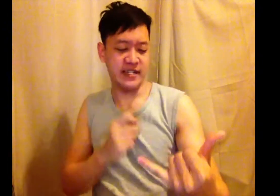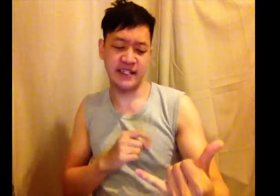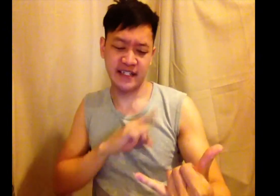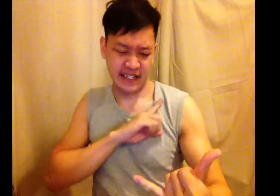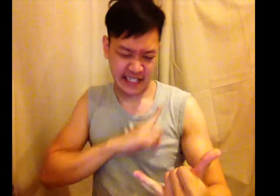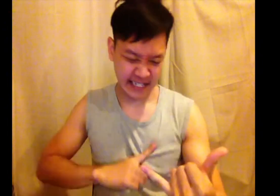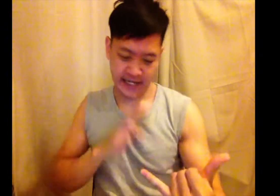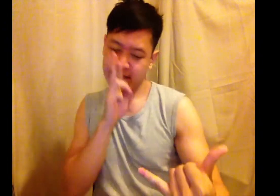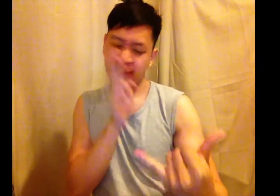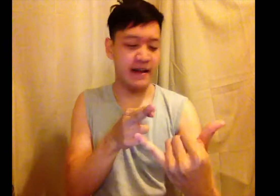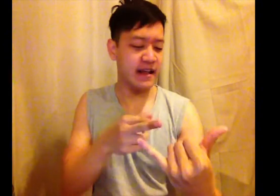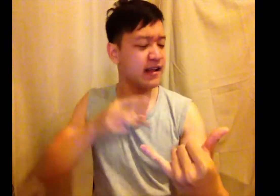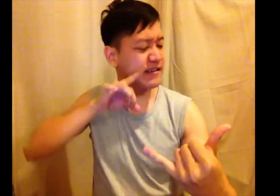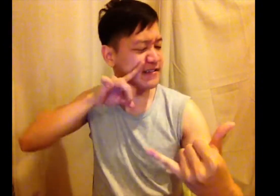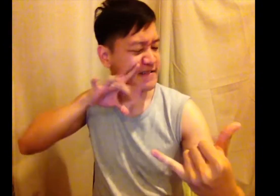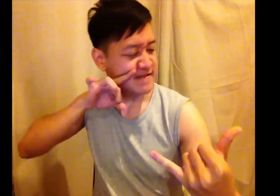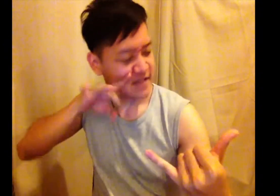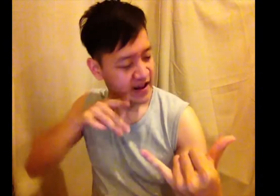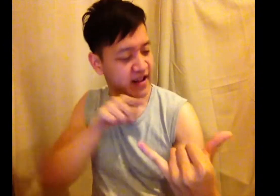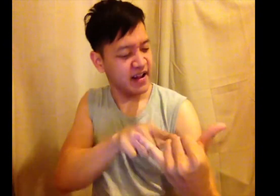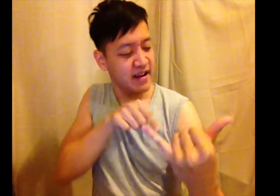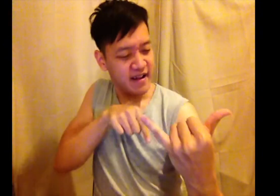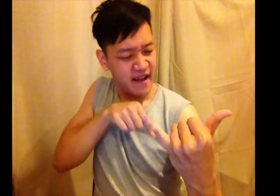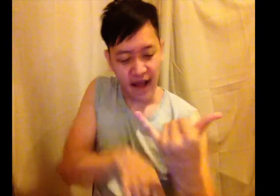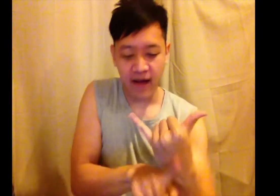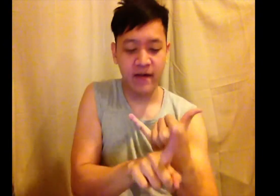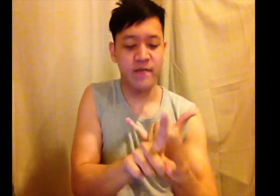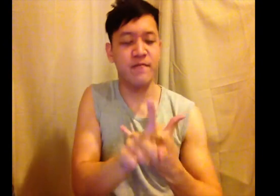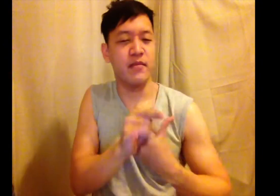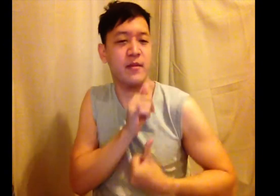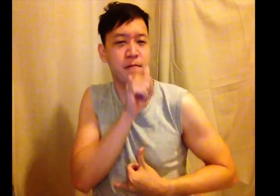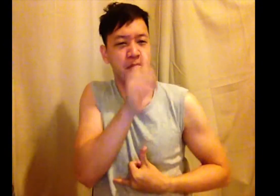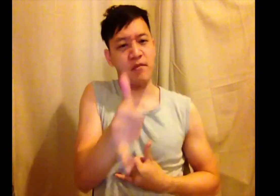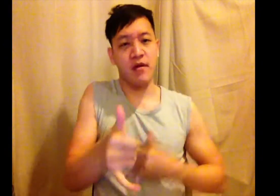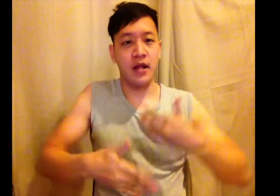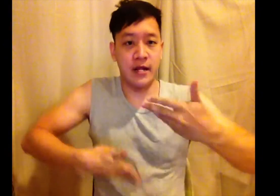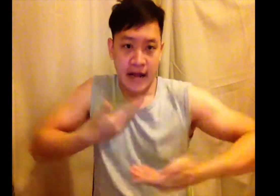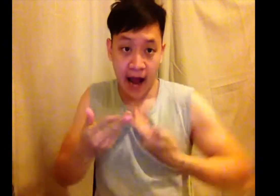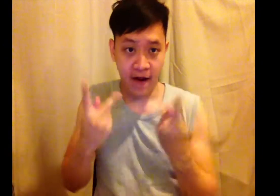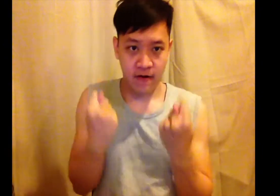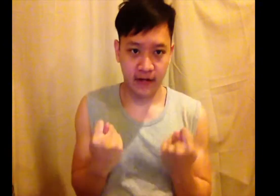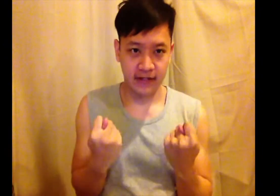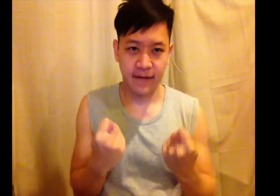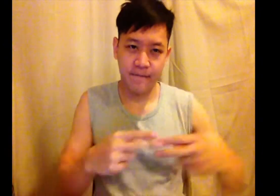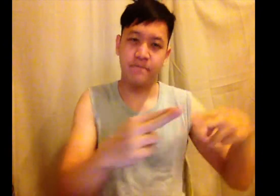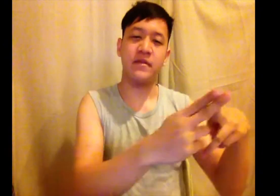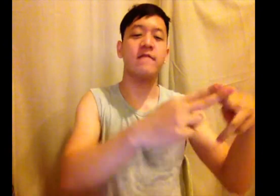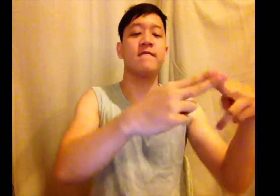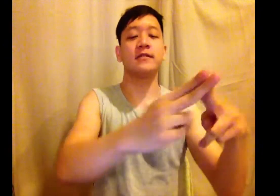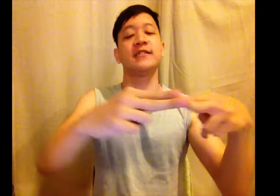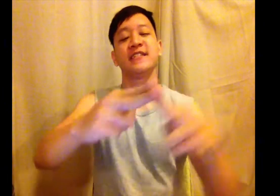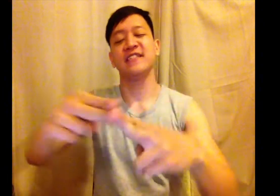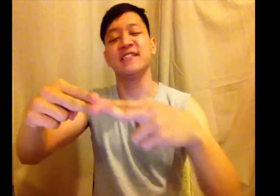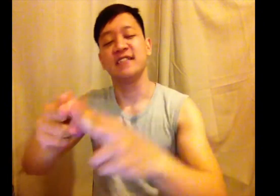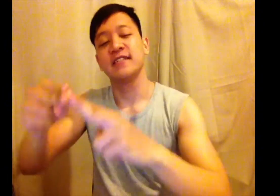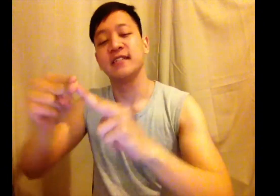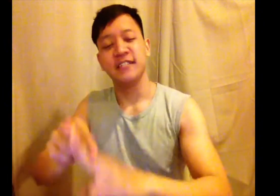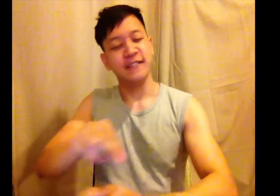นอยู่ในสตูเปิดแอร์พัดลมที่บ้านไม่เคยใช้สายเธอยังไม่เข้านอนเอาตัวแลกเงินทองมาใช้จ่ายแต่เธอก็มีหัวใจที่เต้นจังหวะ